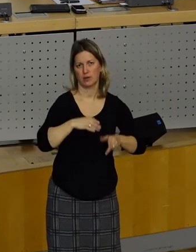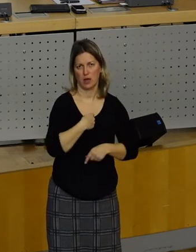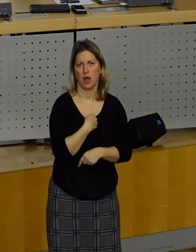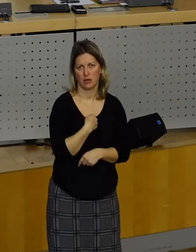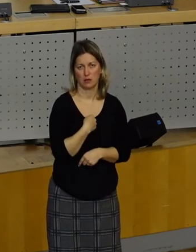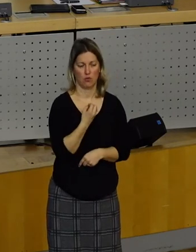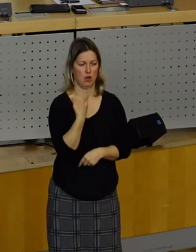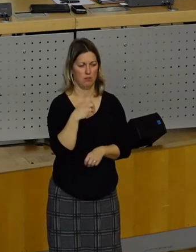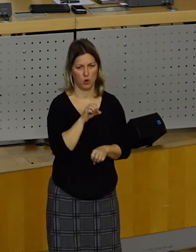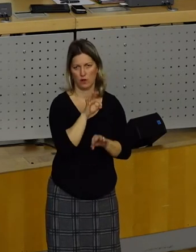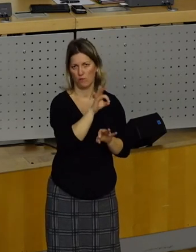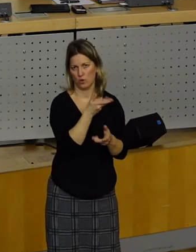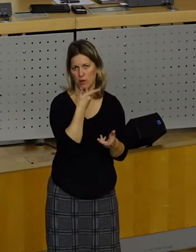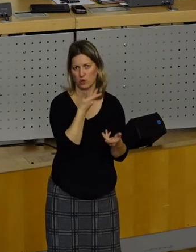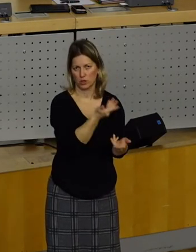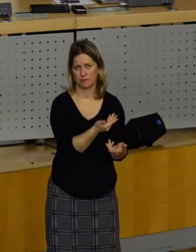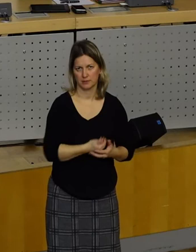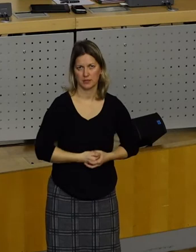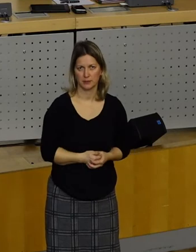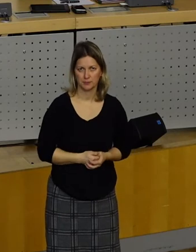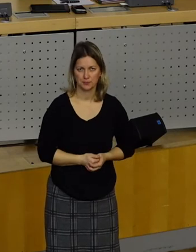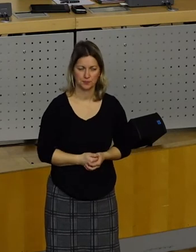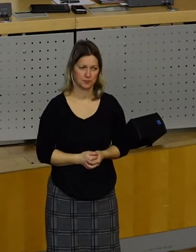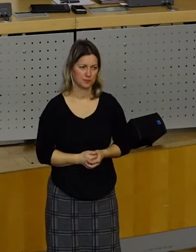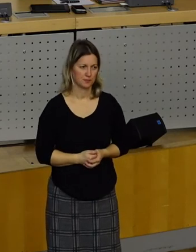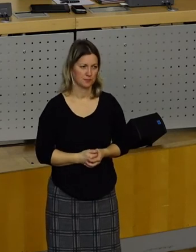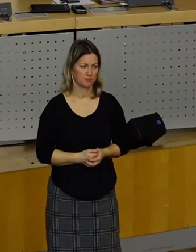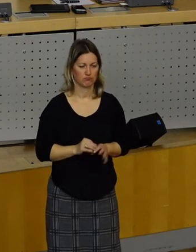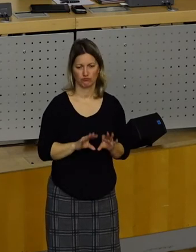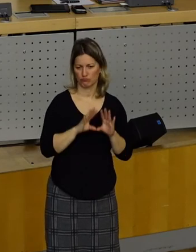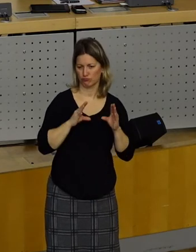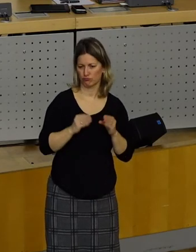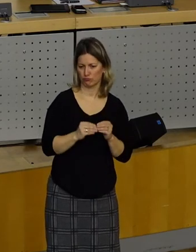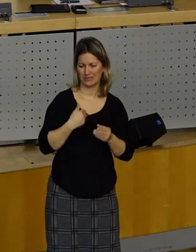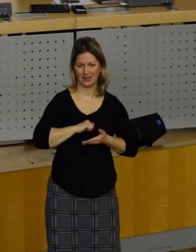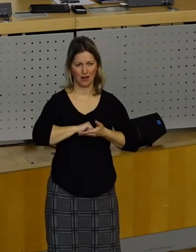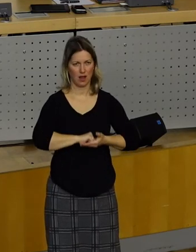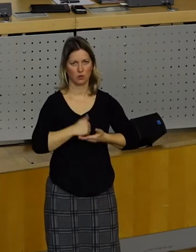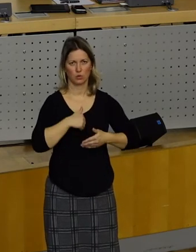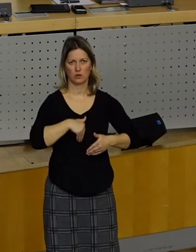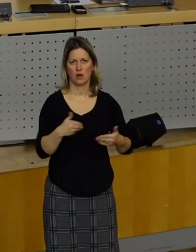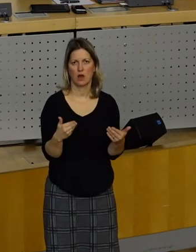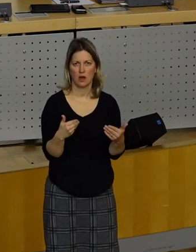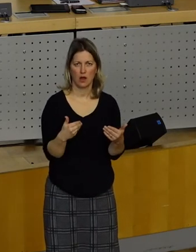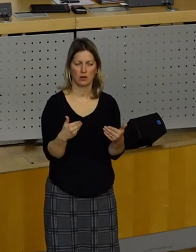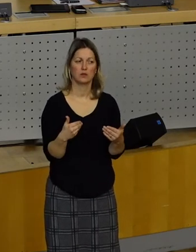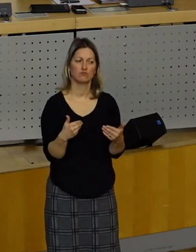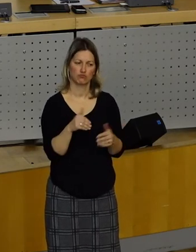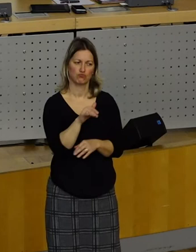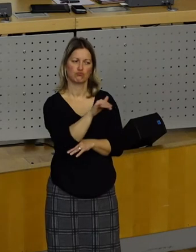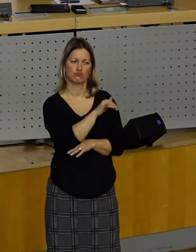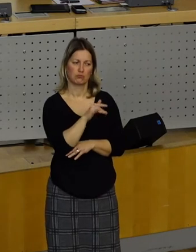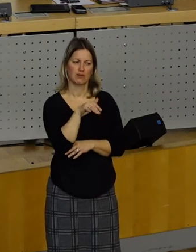auch möglich sein insgesamt denke ich haben wir den eindruck gewonnen dass es schon einige gut